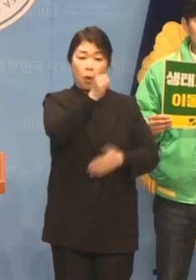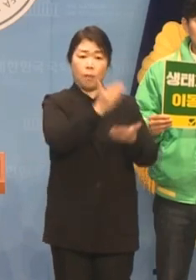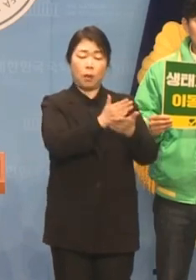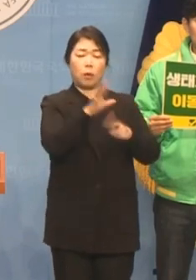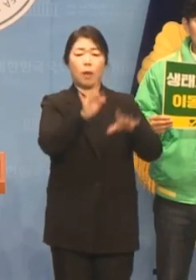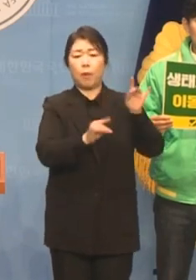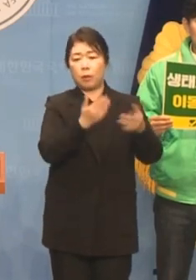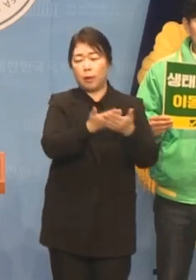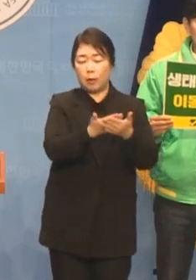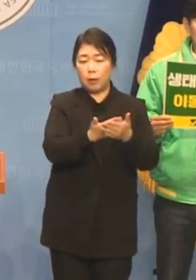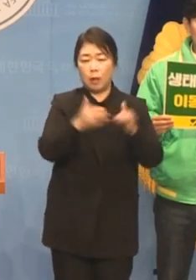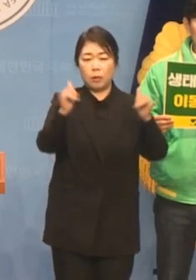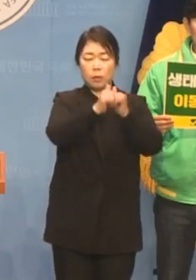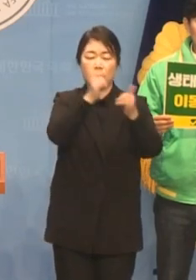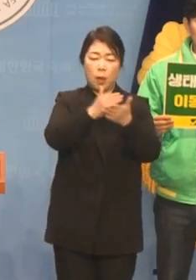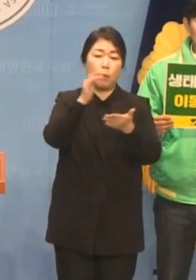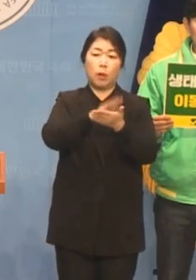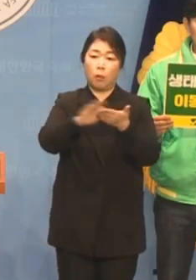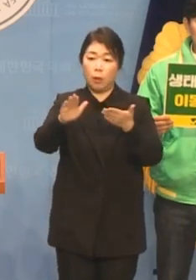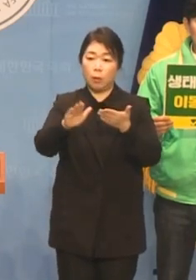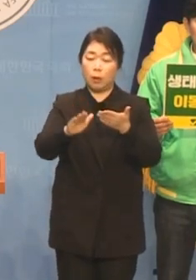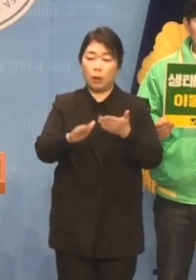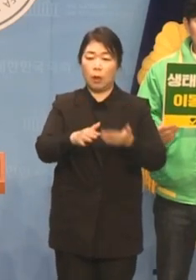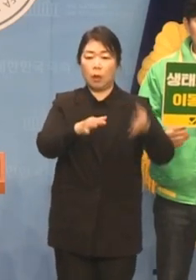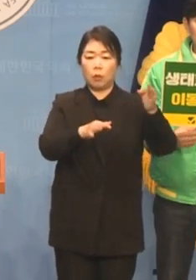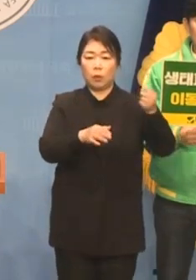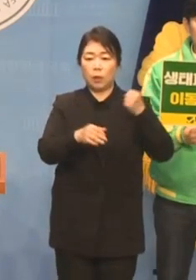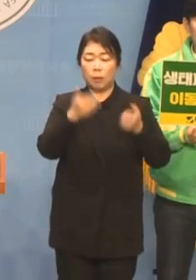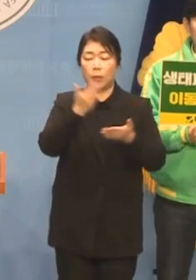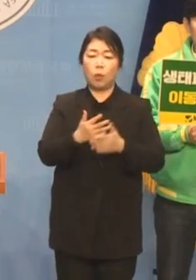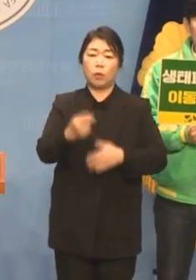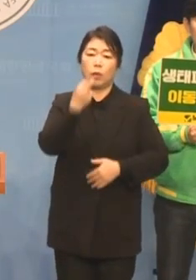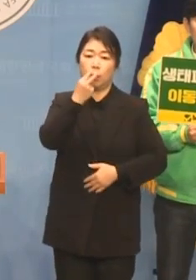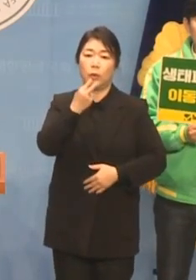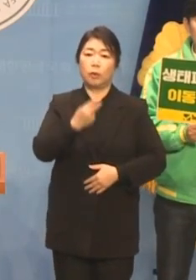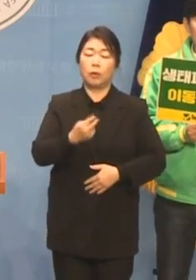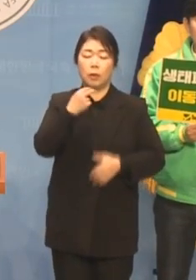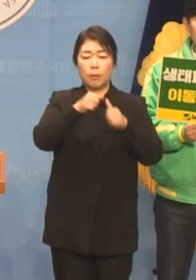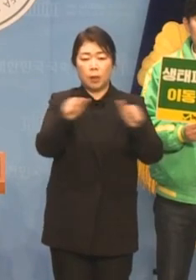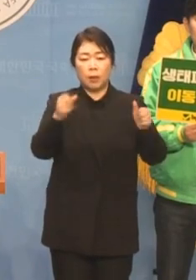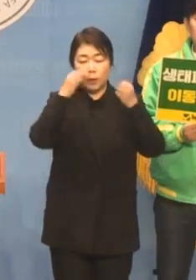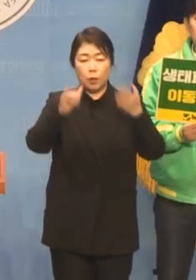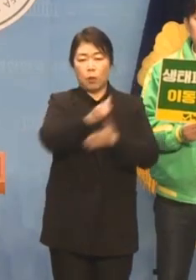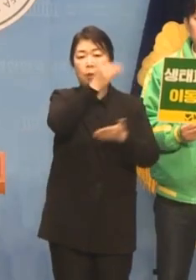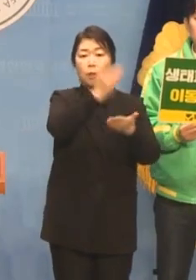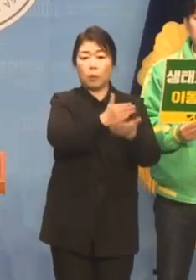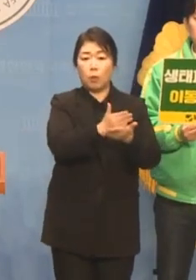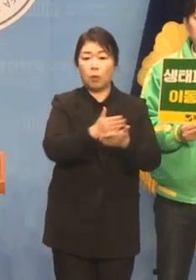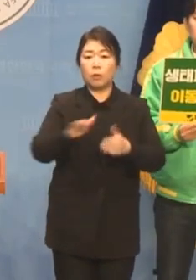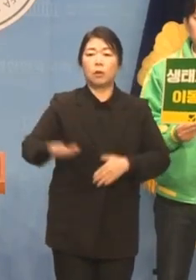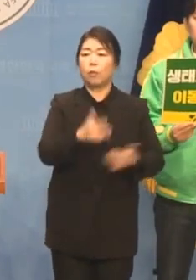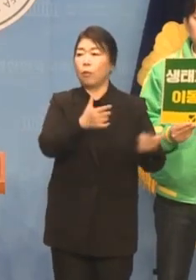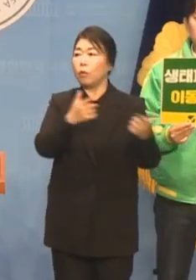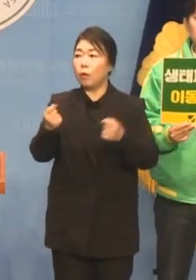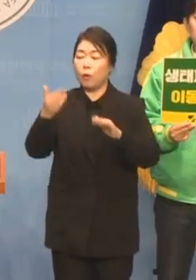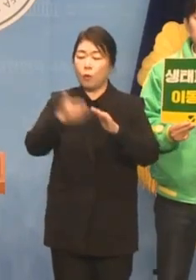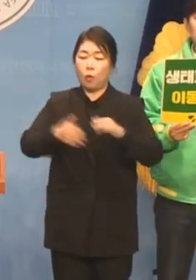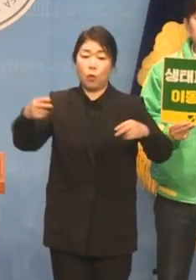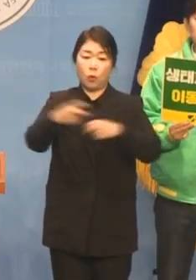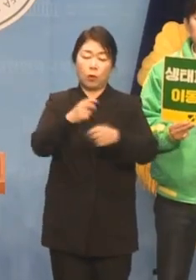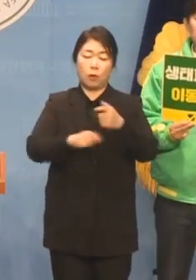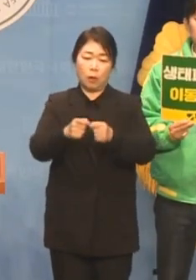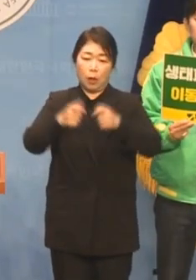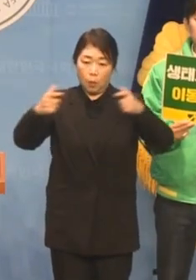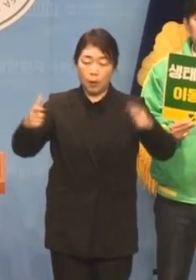개벌 전쟁 말 평화 자본 말고 생명 생하게 신공 말고 우리 모두의 공공교통